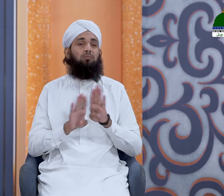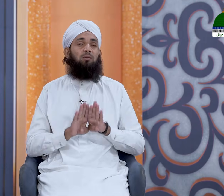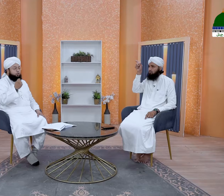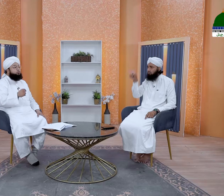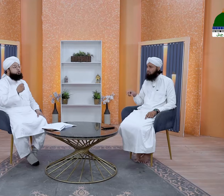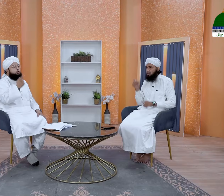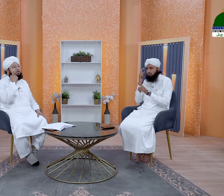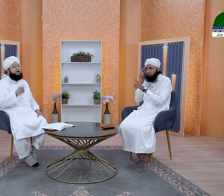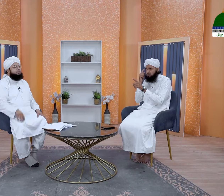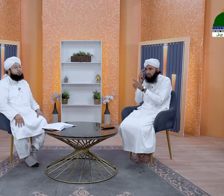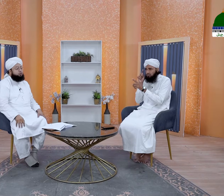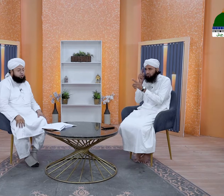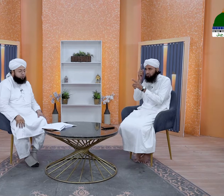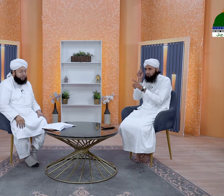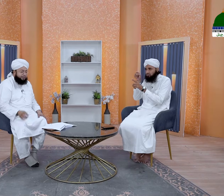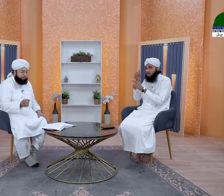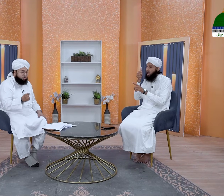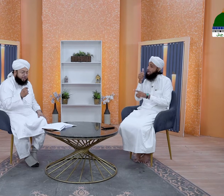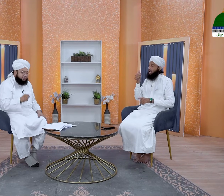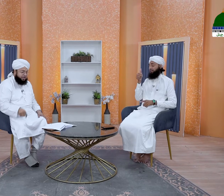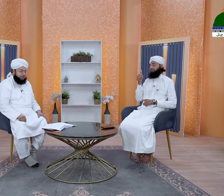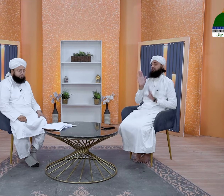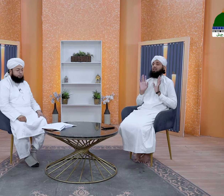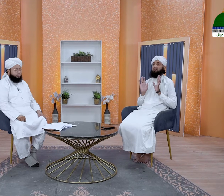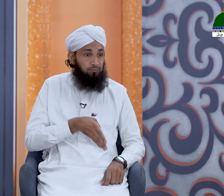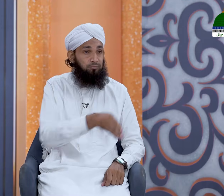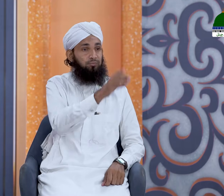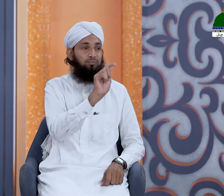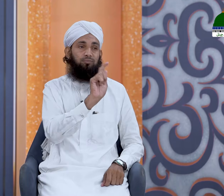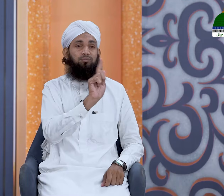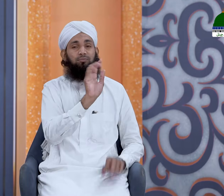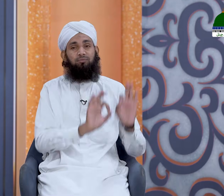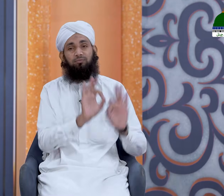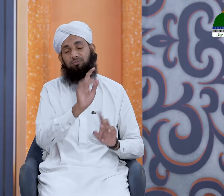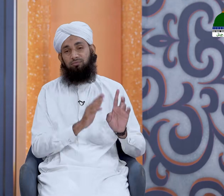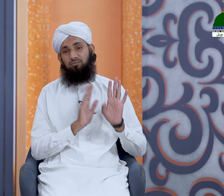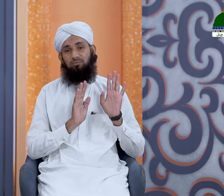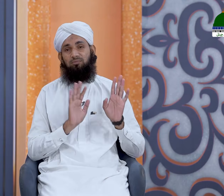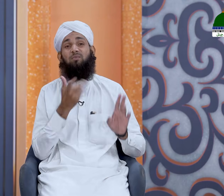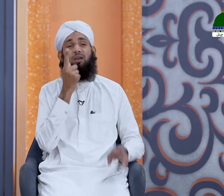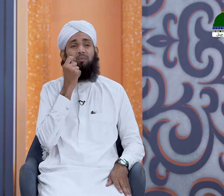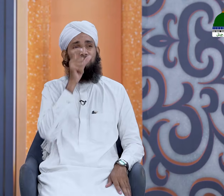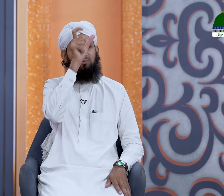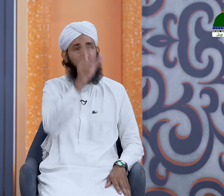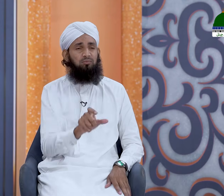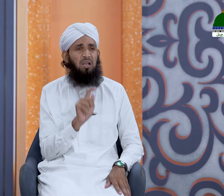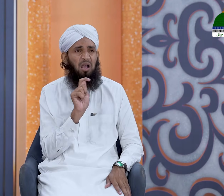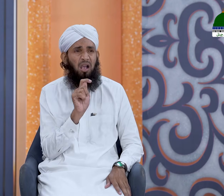اور دوسروں کے بارے میں سوچتے ہوئے آپ محتاط رہیں گے. برے کاموں سے بچیے. جب کسی کے کام برے ہو جائیں تو